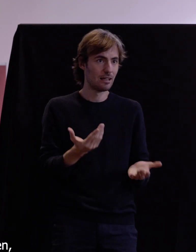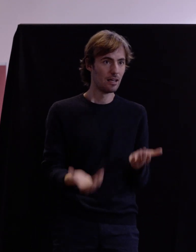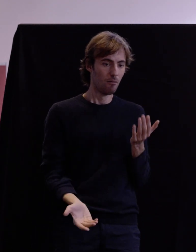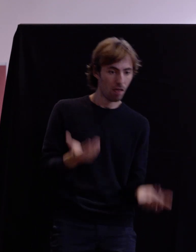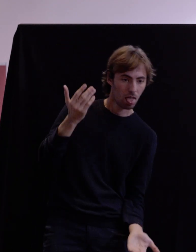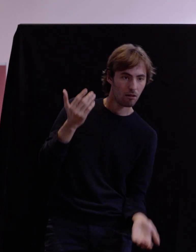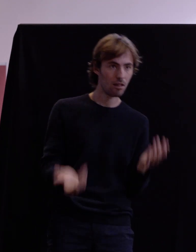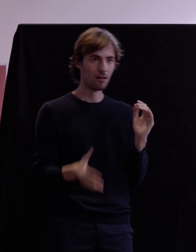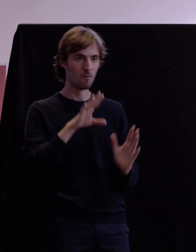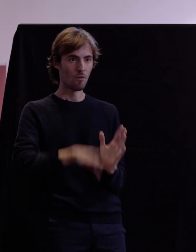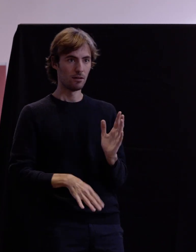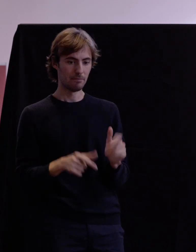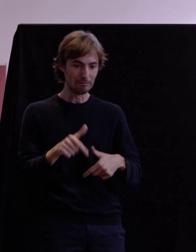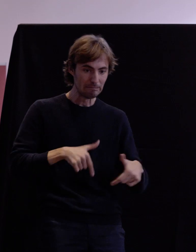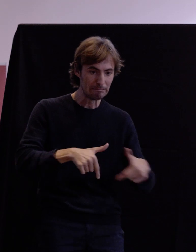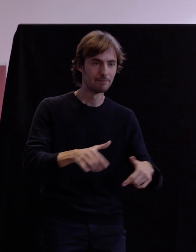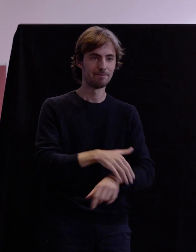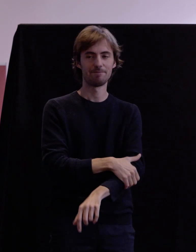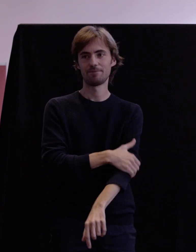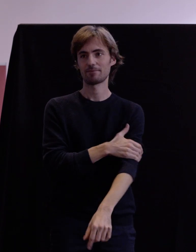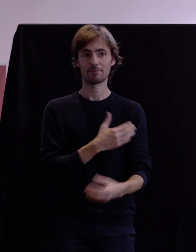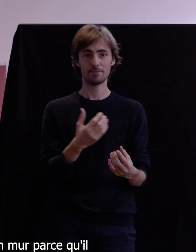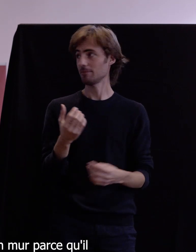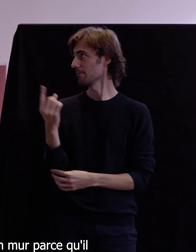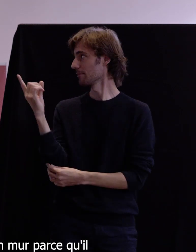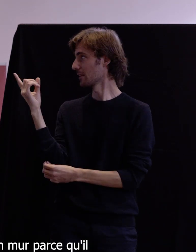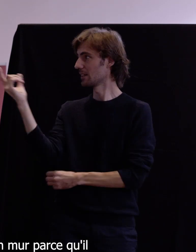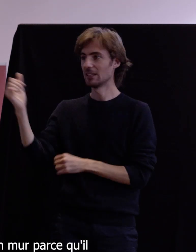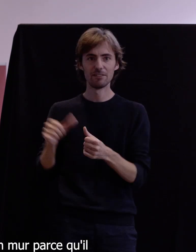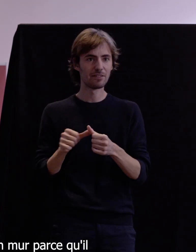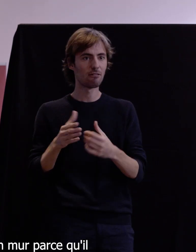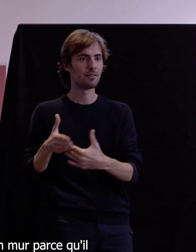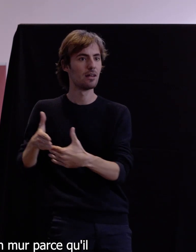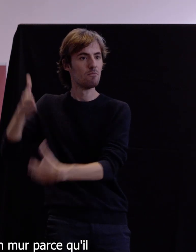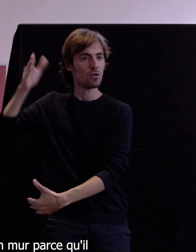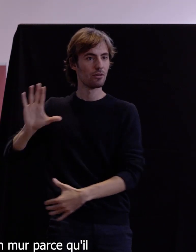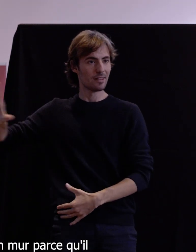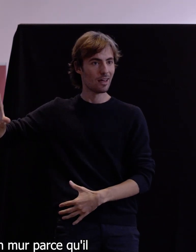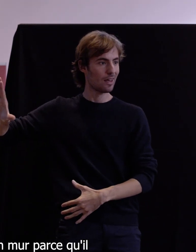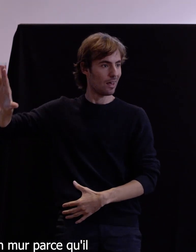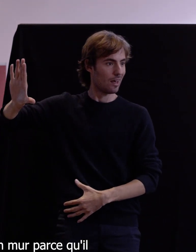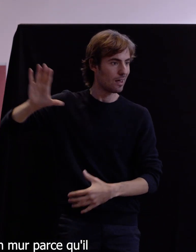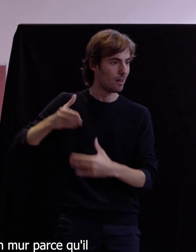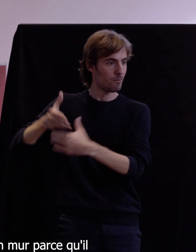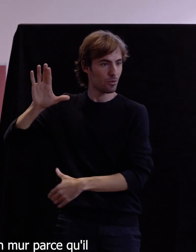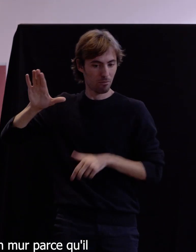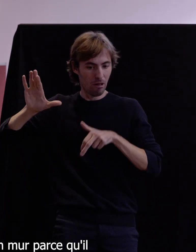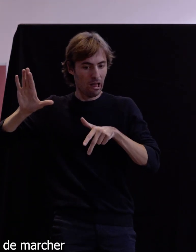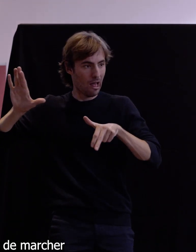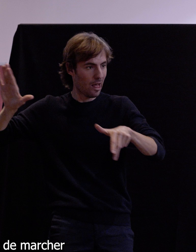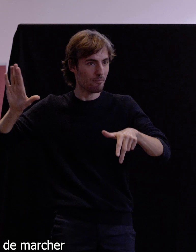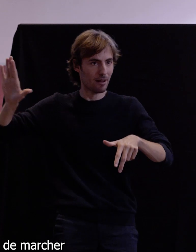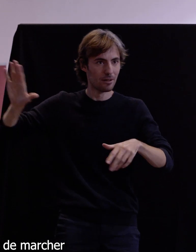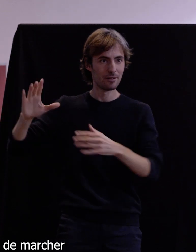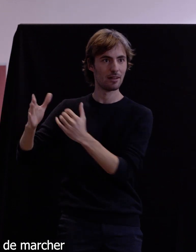en fait. Et donc, souvent, alors vous voyez, il s'appuie contre le mur parce qu'il a besoin d'avoir aussi un repère.